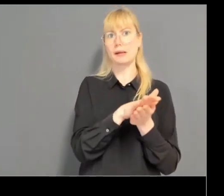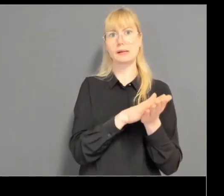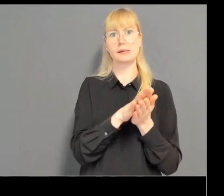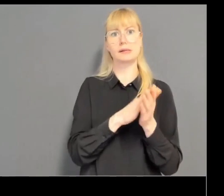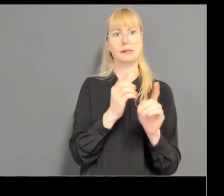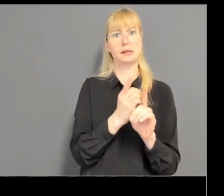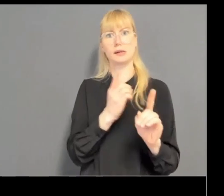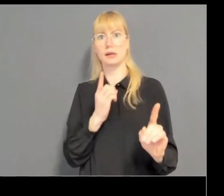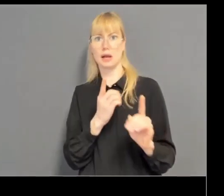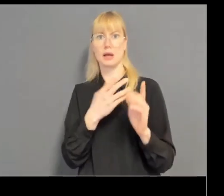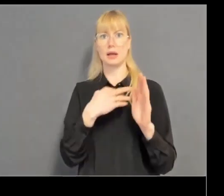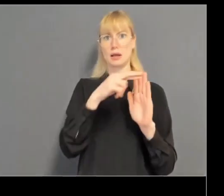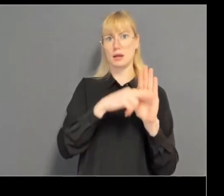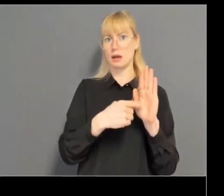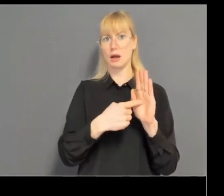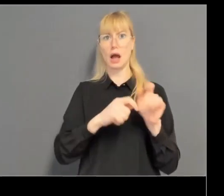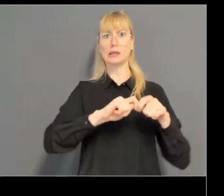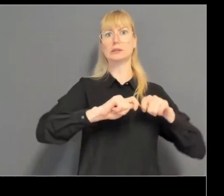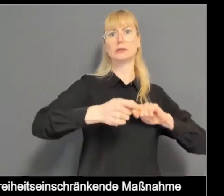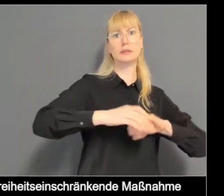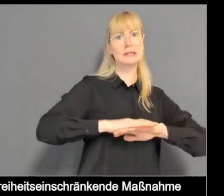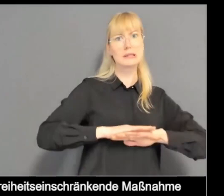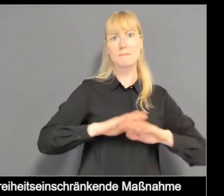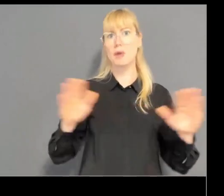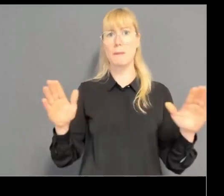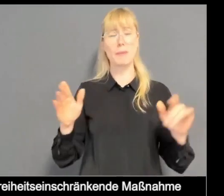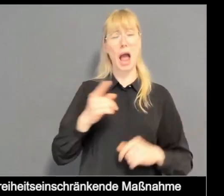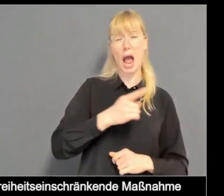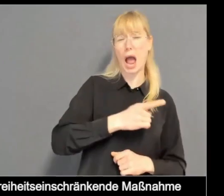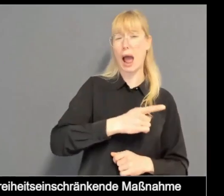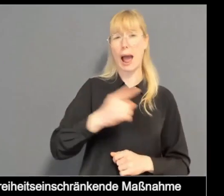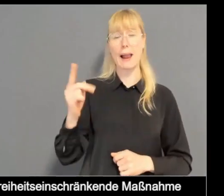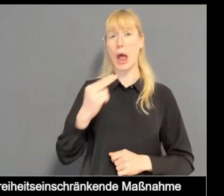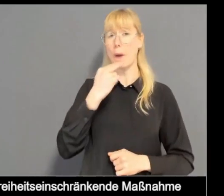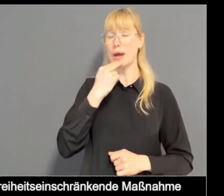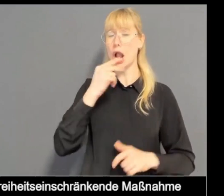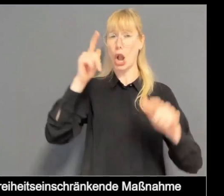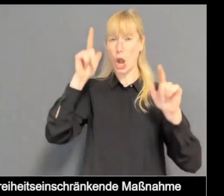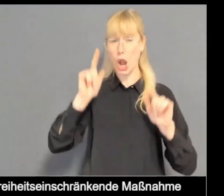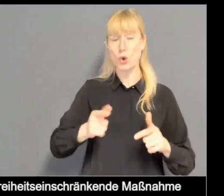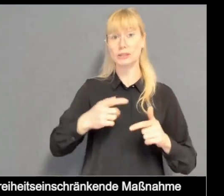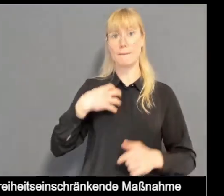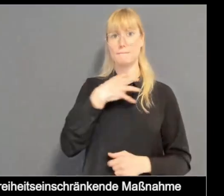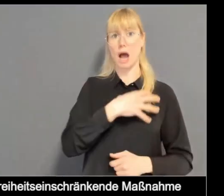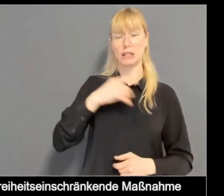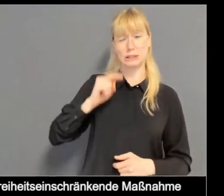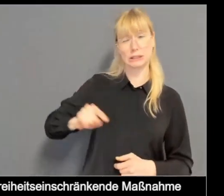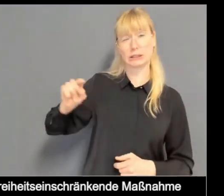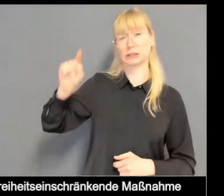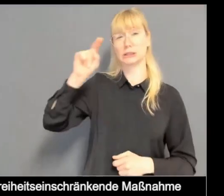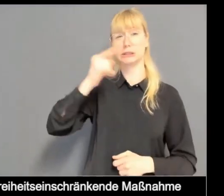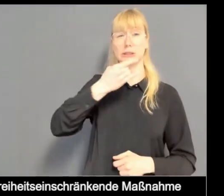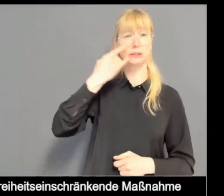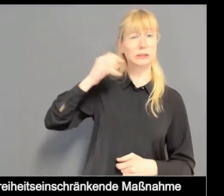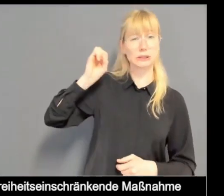verpflichtenden Rahmenhygienepläne mehr, und zwar in allen Schulen mit einem Datum. Und meine